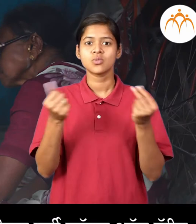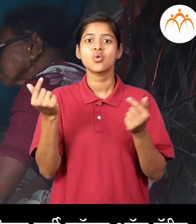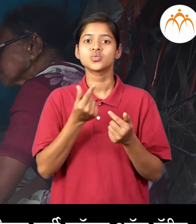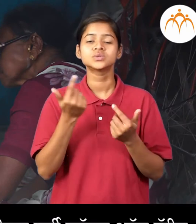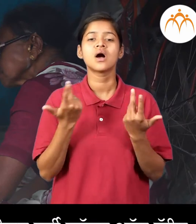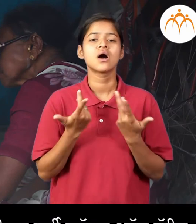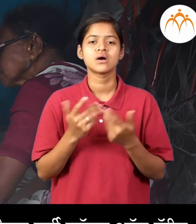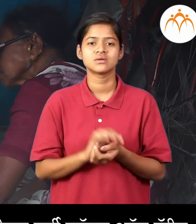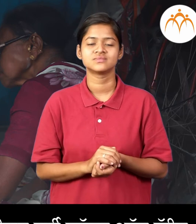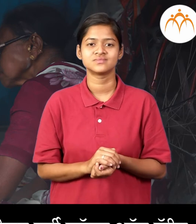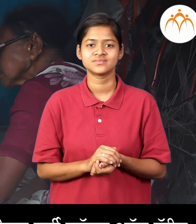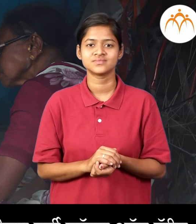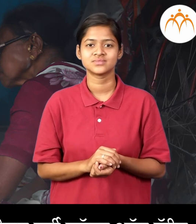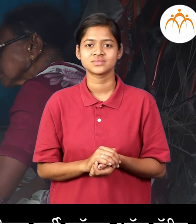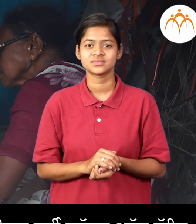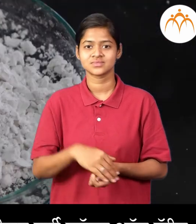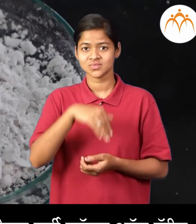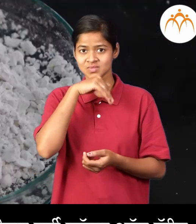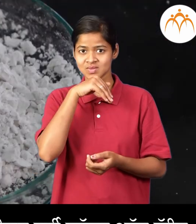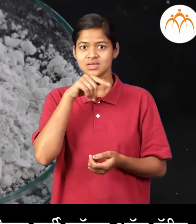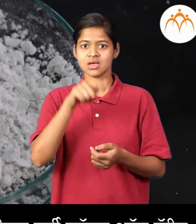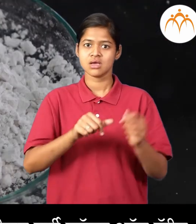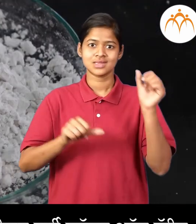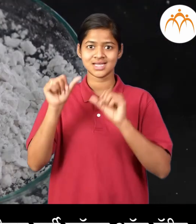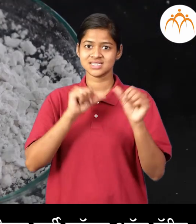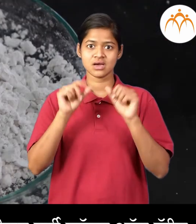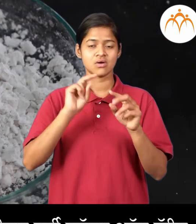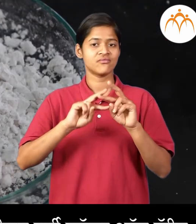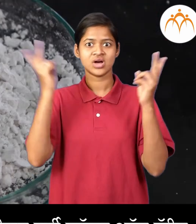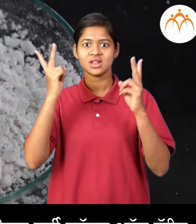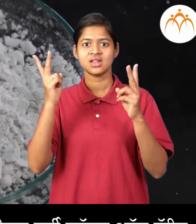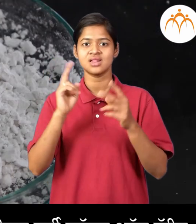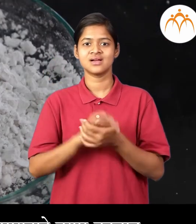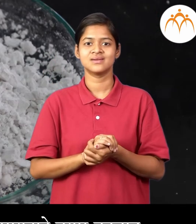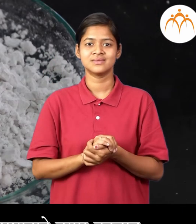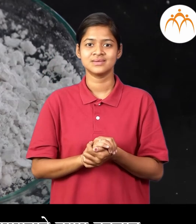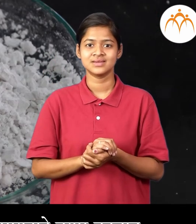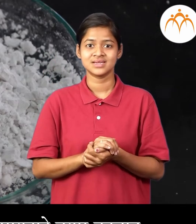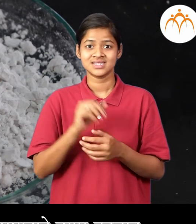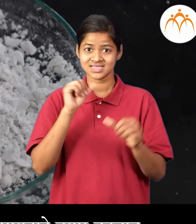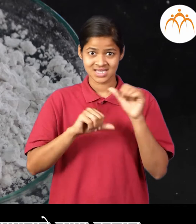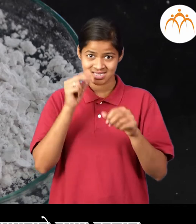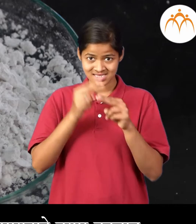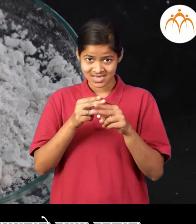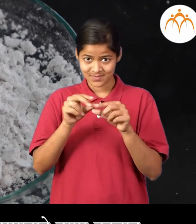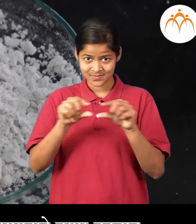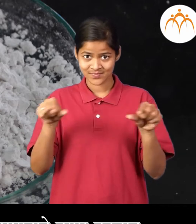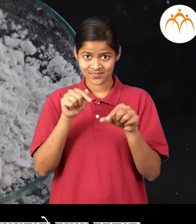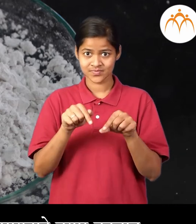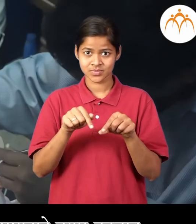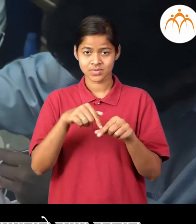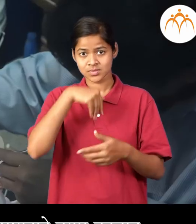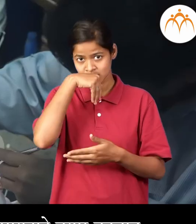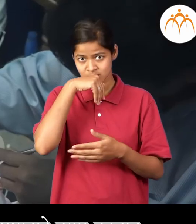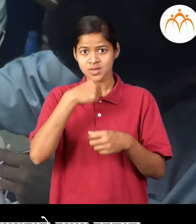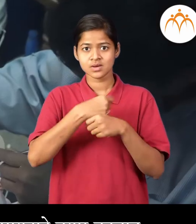कोंटी मुरुदाव आपराल? गणपतीची मुर्ती प्लास्टर ओफ पैरिस मंचे कैल्शियम सलफेट या